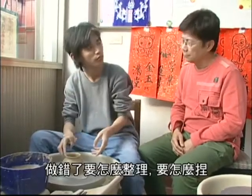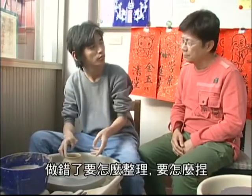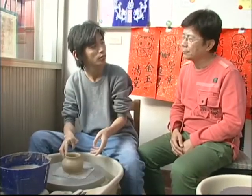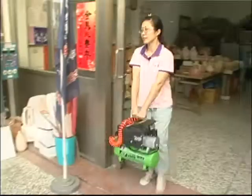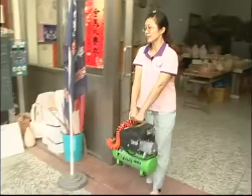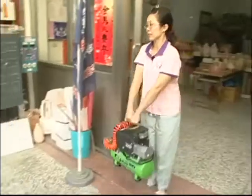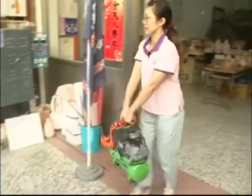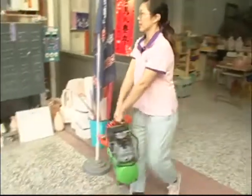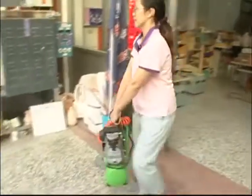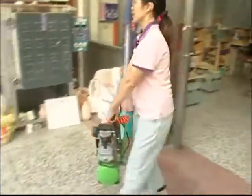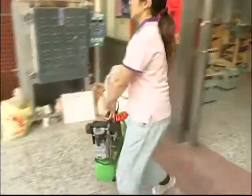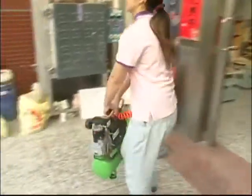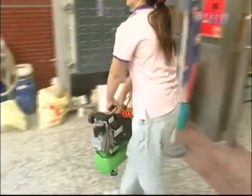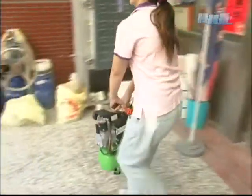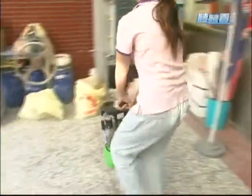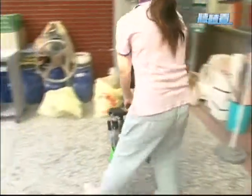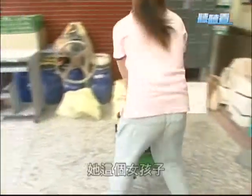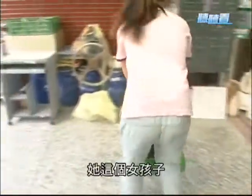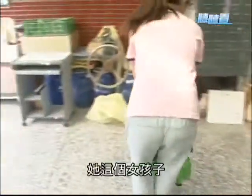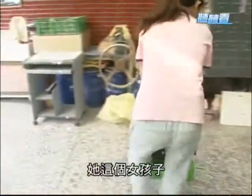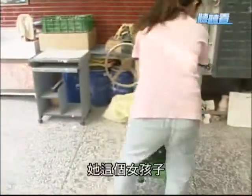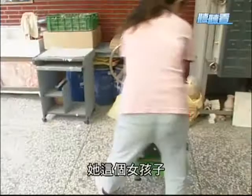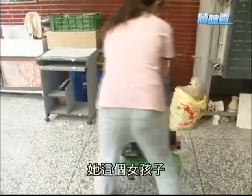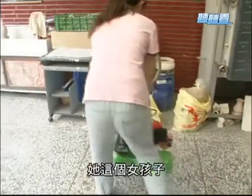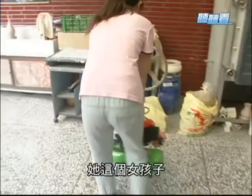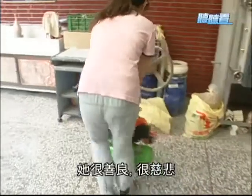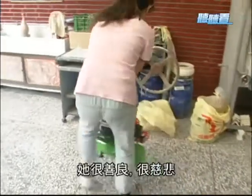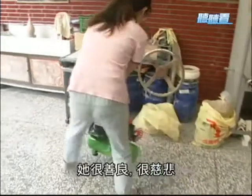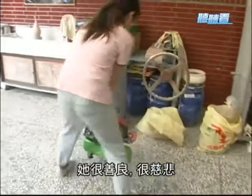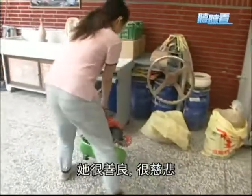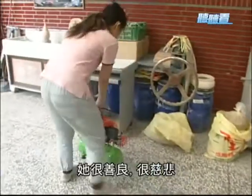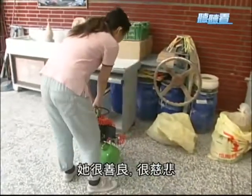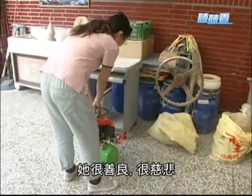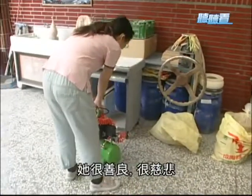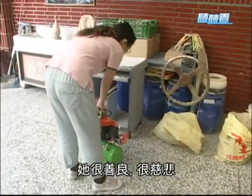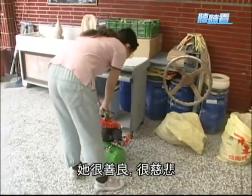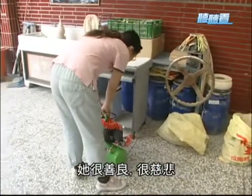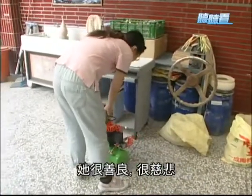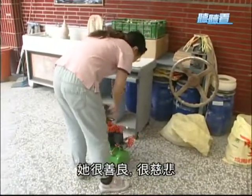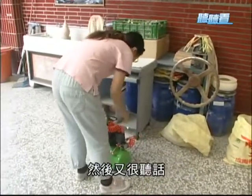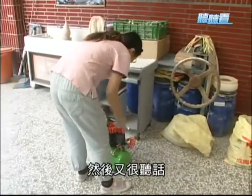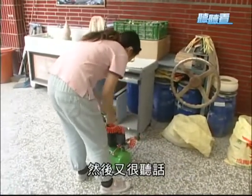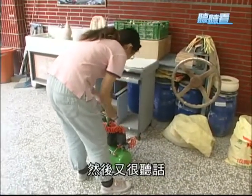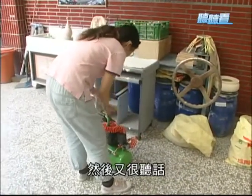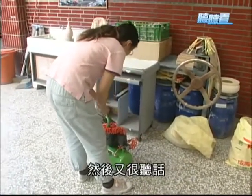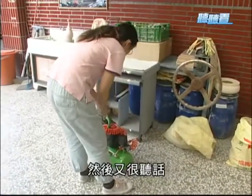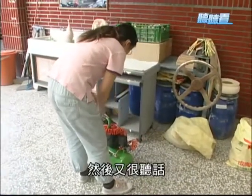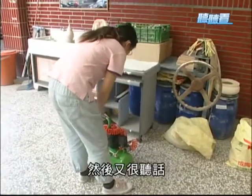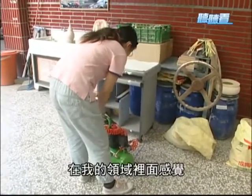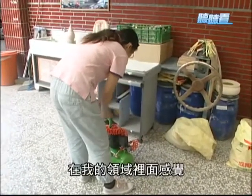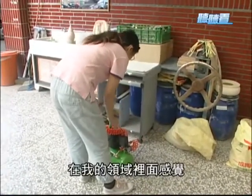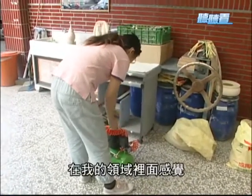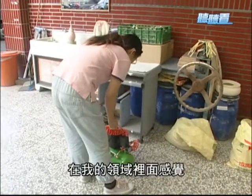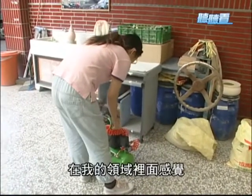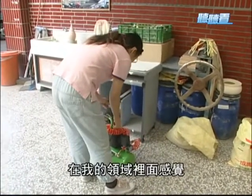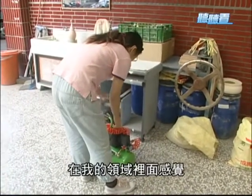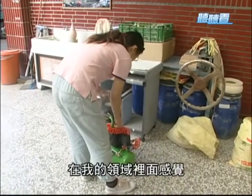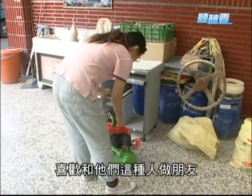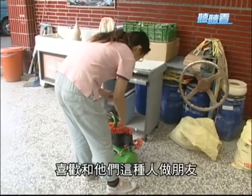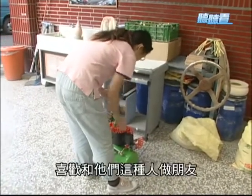哦， 像这个女孩子，她很善良，很慈悲，然后又肯听话，在我的领域里面，感觉喜